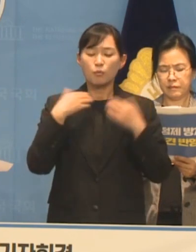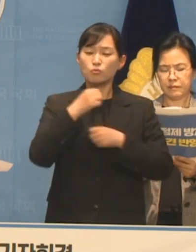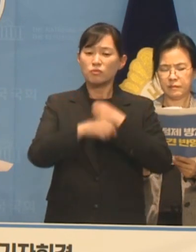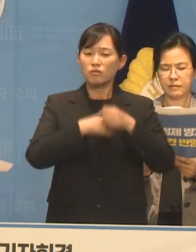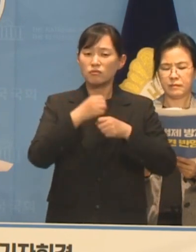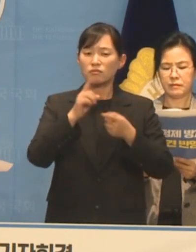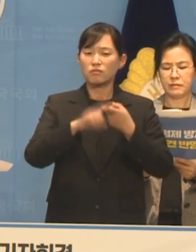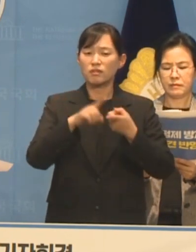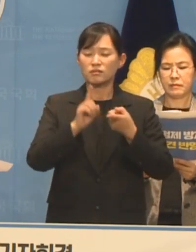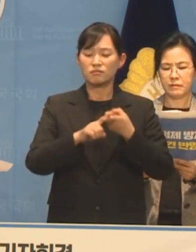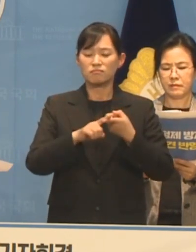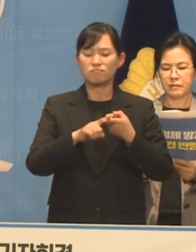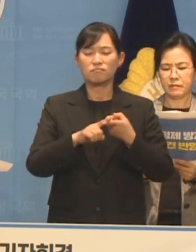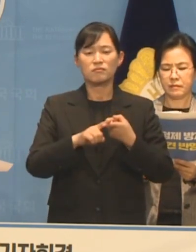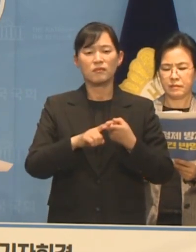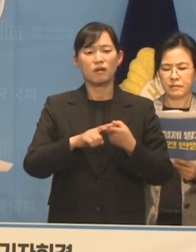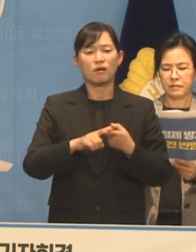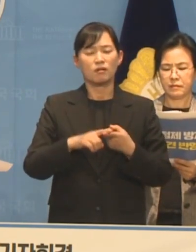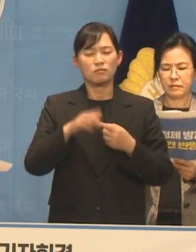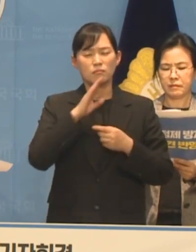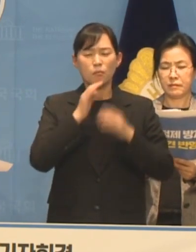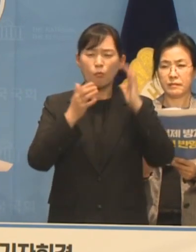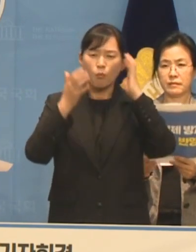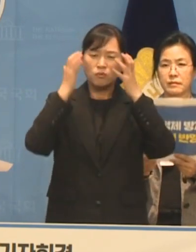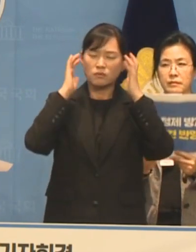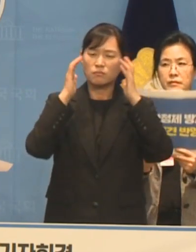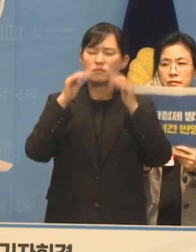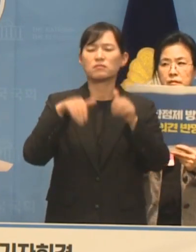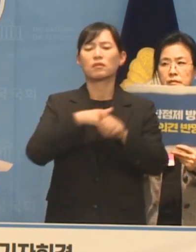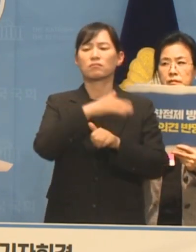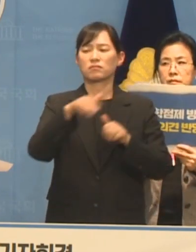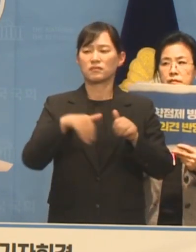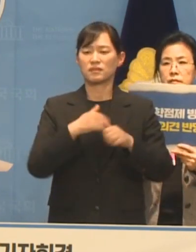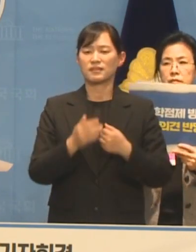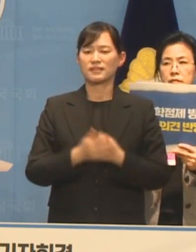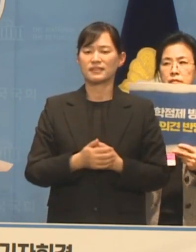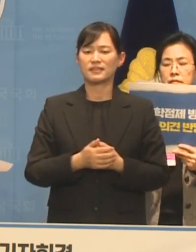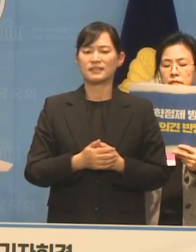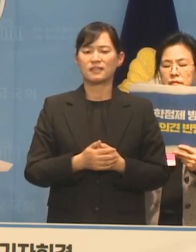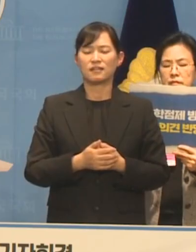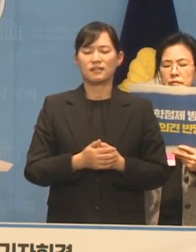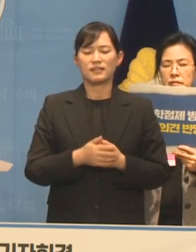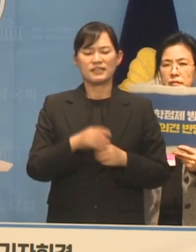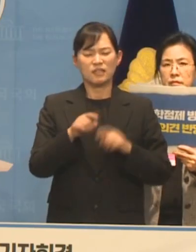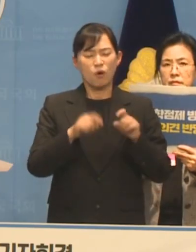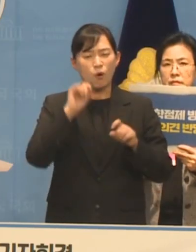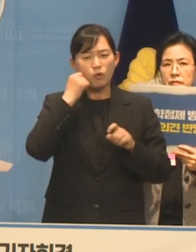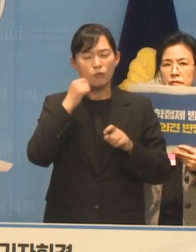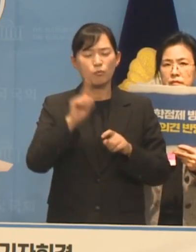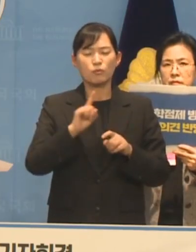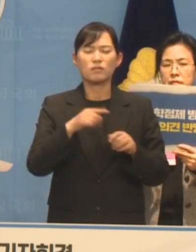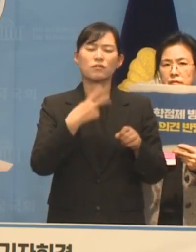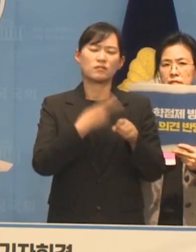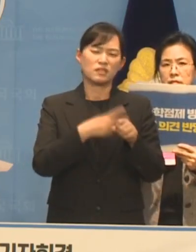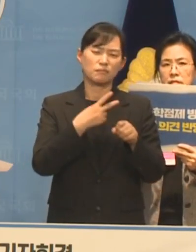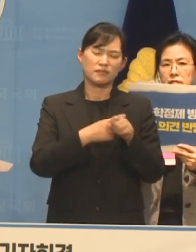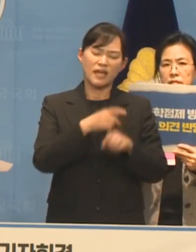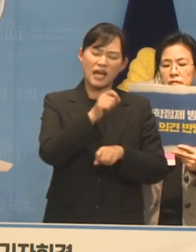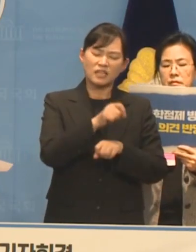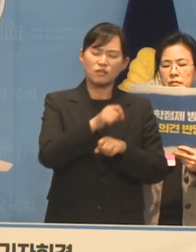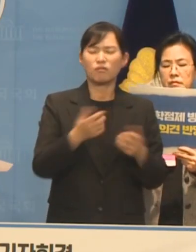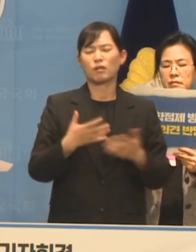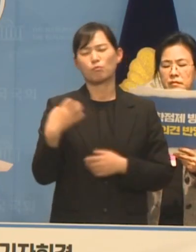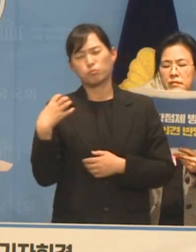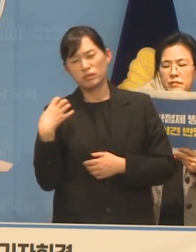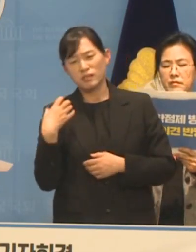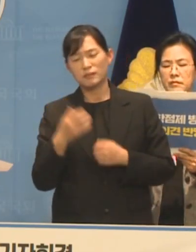보장에 대한 현장의 인식은 혼선 그 자체입니다. 실행상 어려움으로는 교사의 수업 및 행정업무 부담